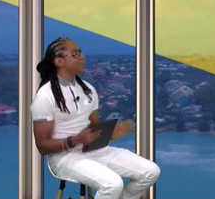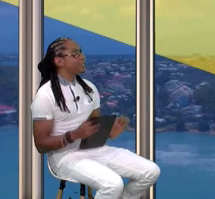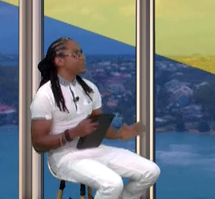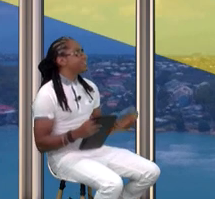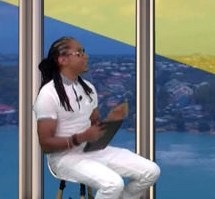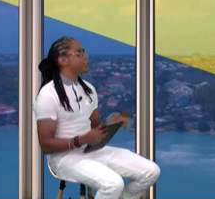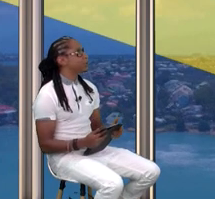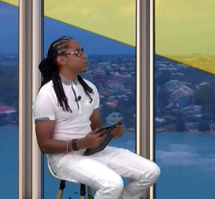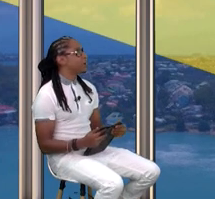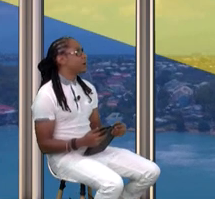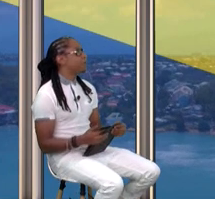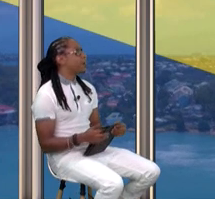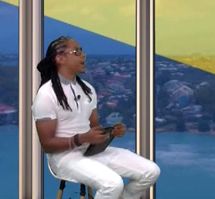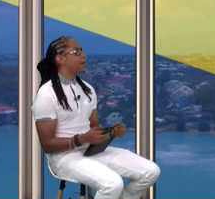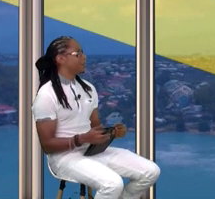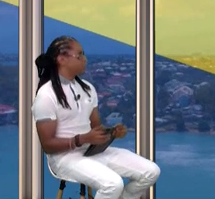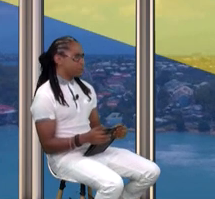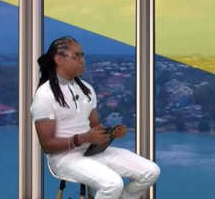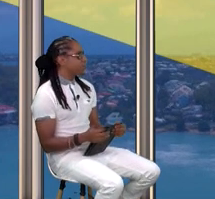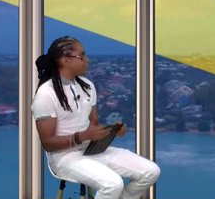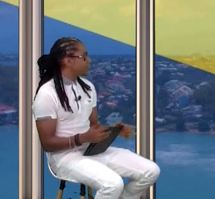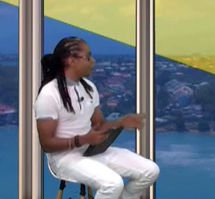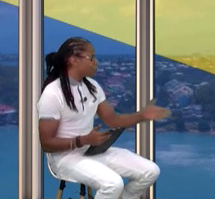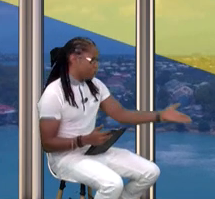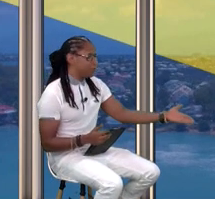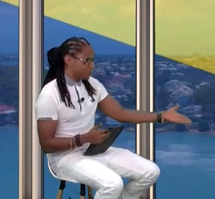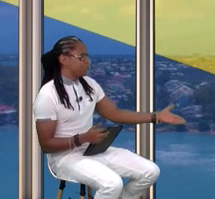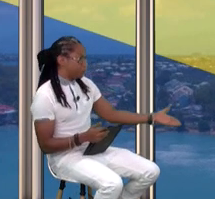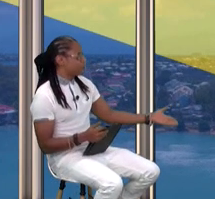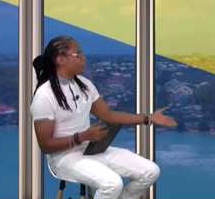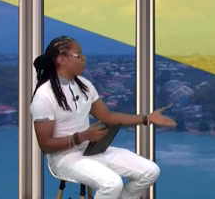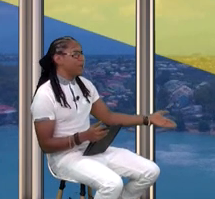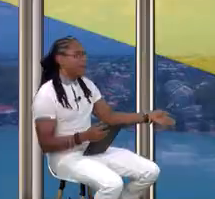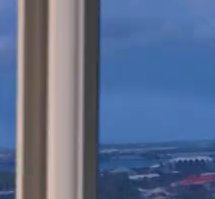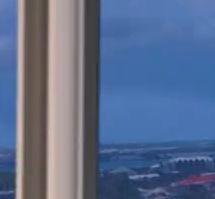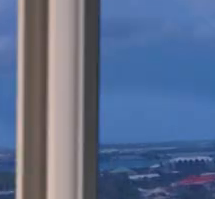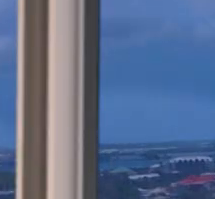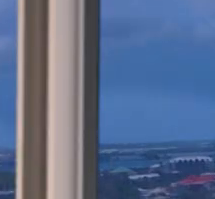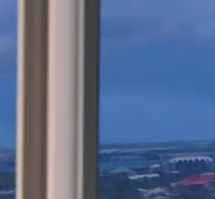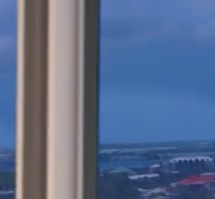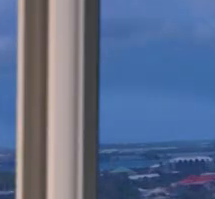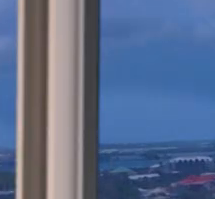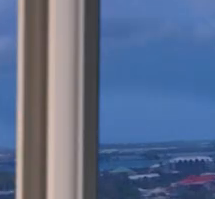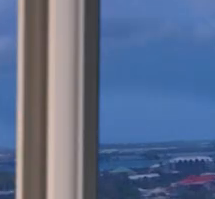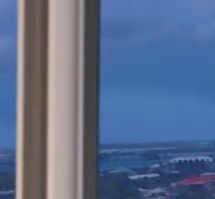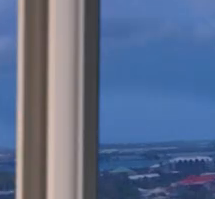images de signes. Et justement, voilà, justement, il y un signe que juste notre première dauphine de Miss Monde, oui, je